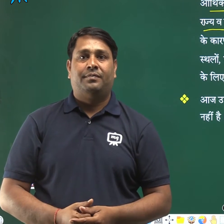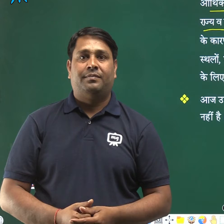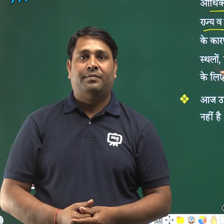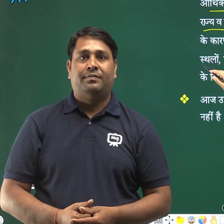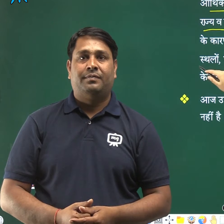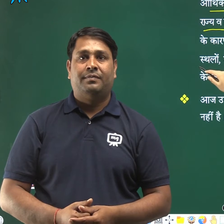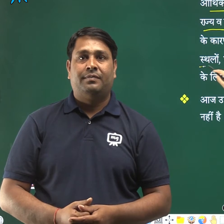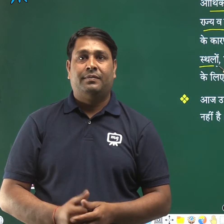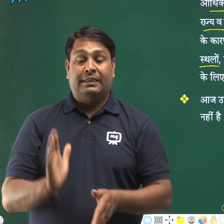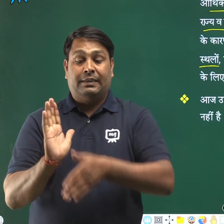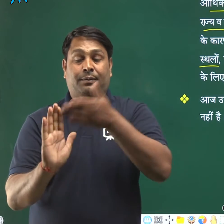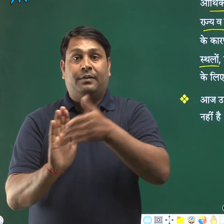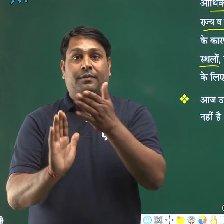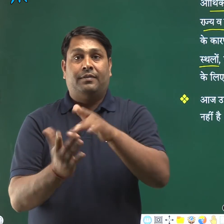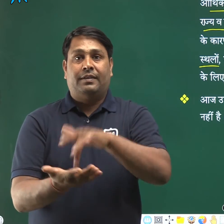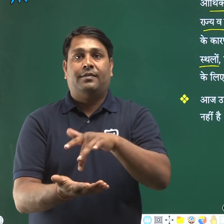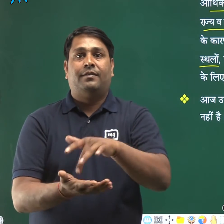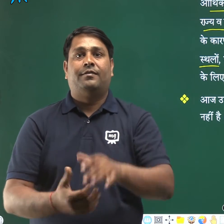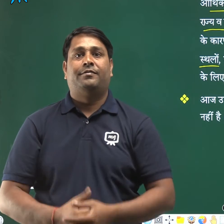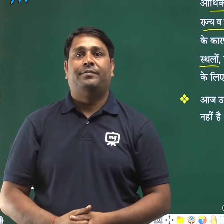निर्माण स्थलों,